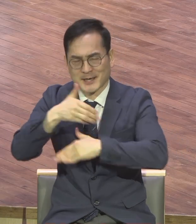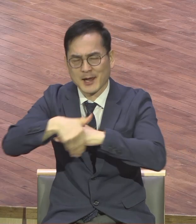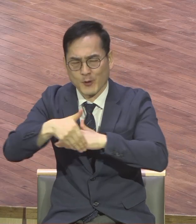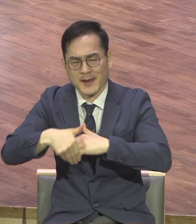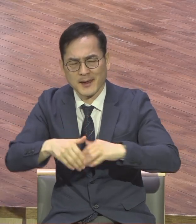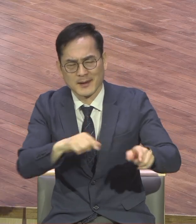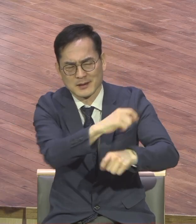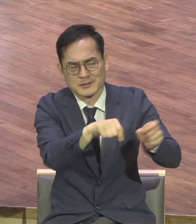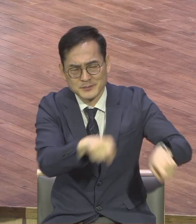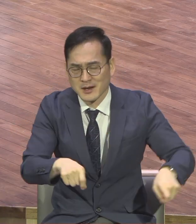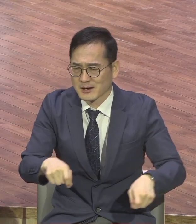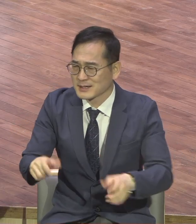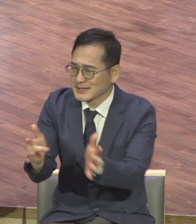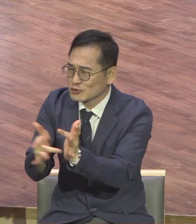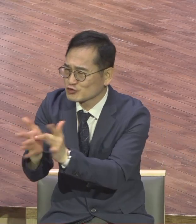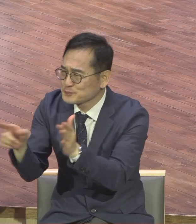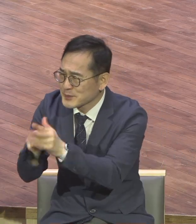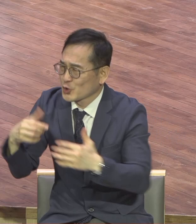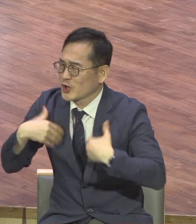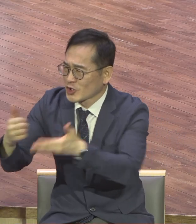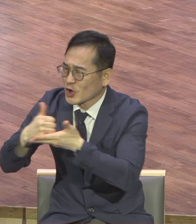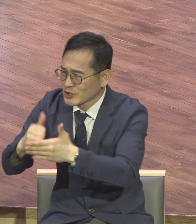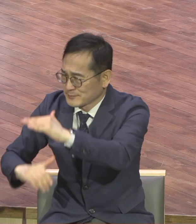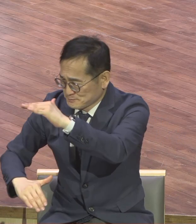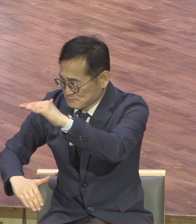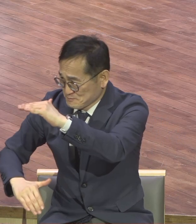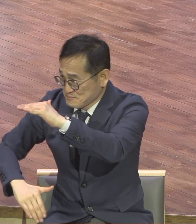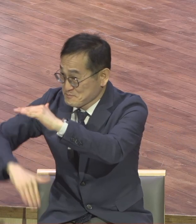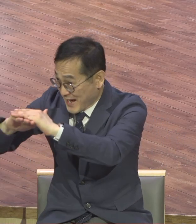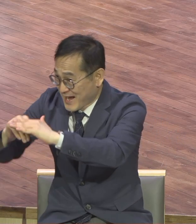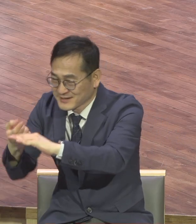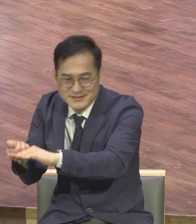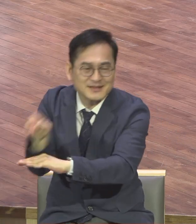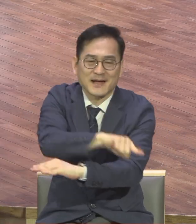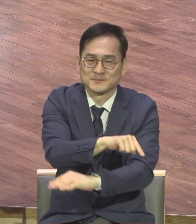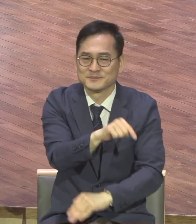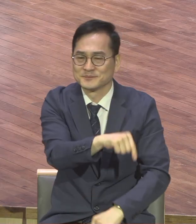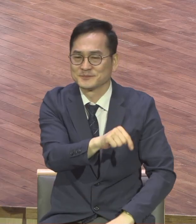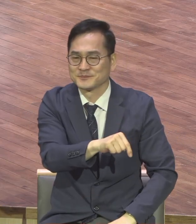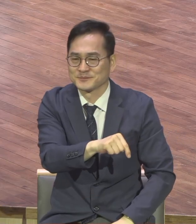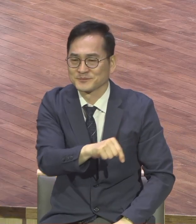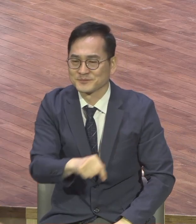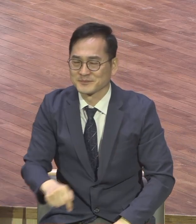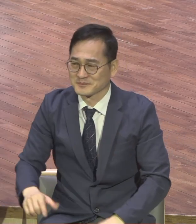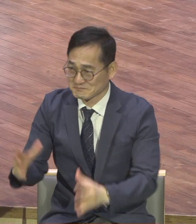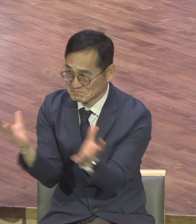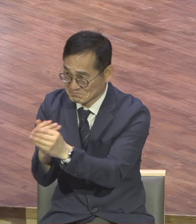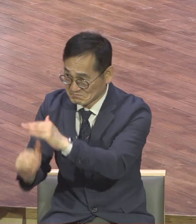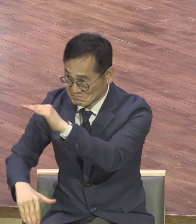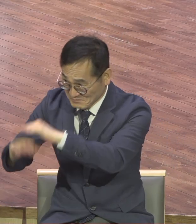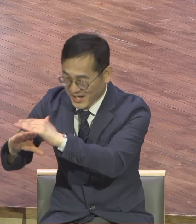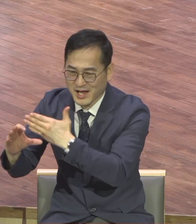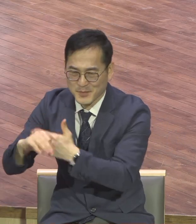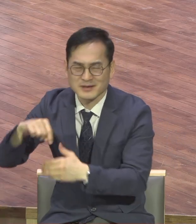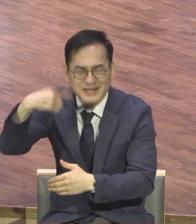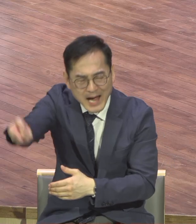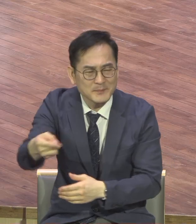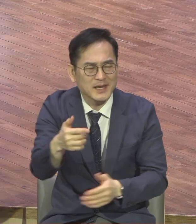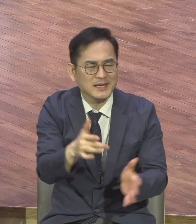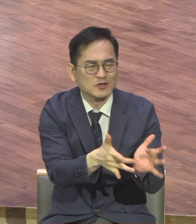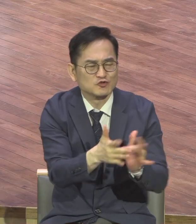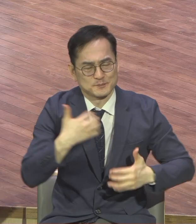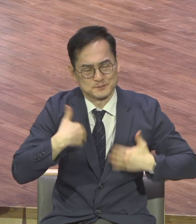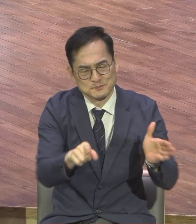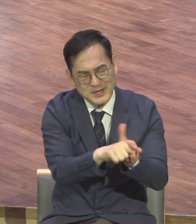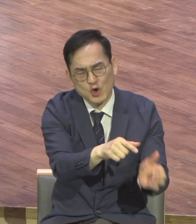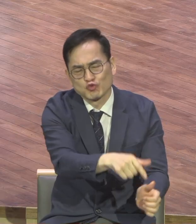자, 하나님께서 이방인 중에서 구원하기로 작정하신 인원수가 다 채워지면 자기 동족들이 구원받는 날에 올